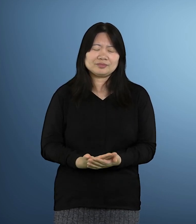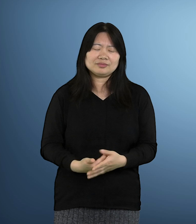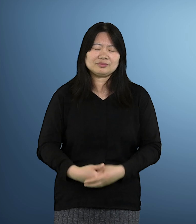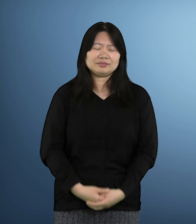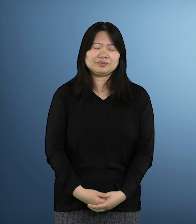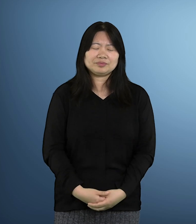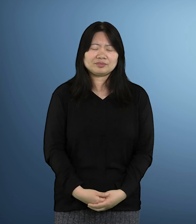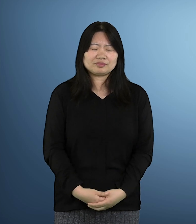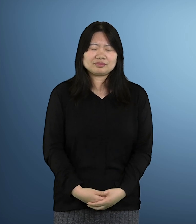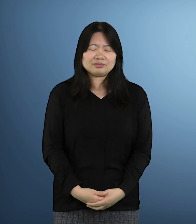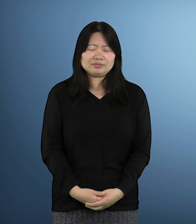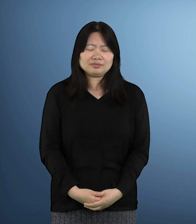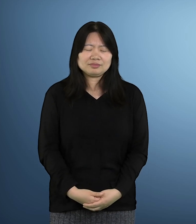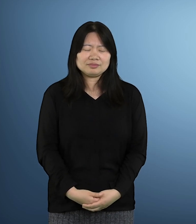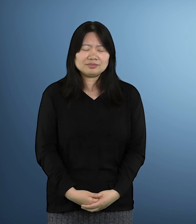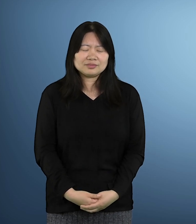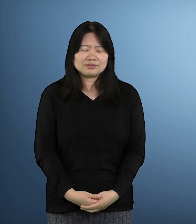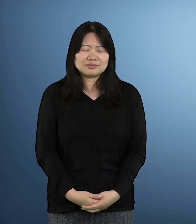하소서.